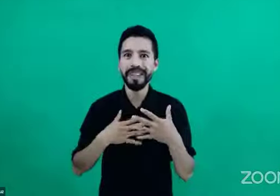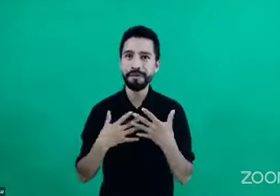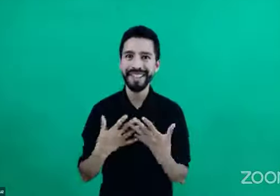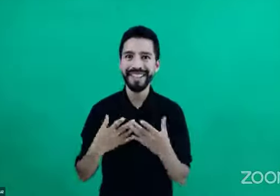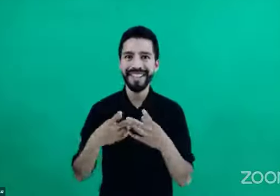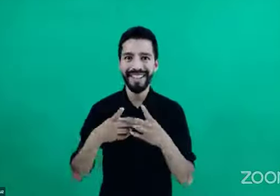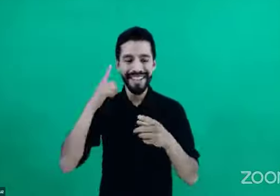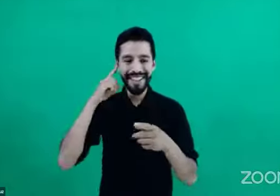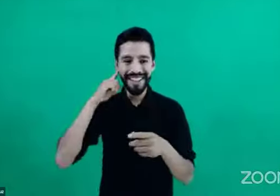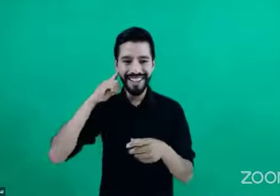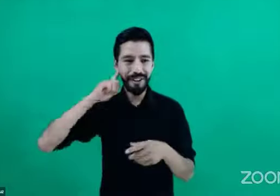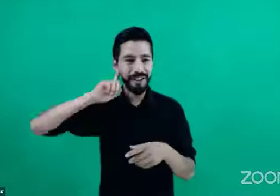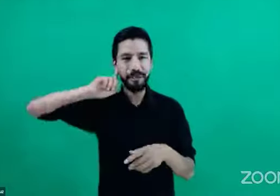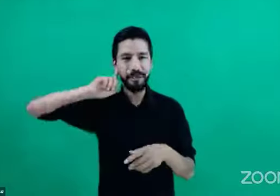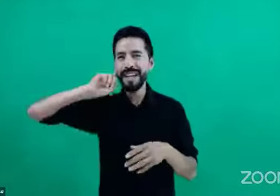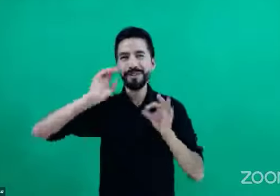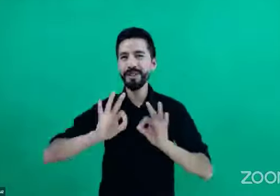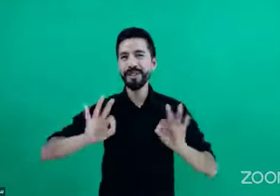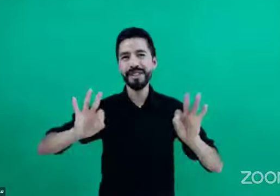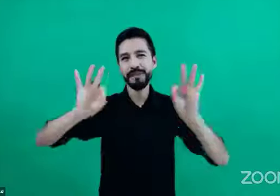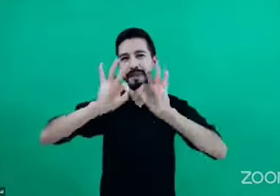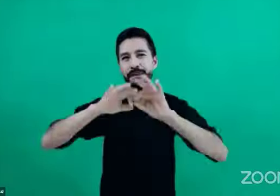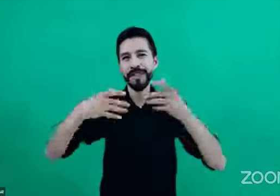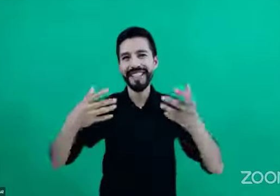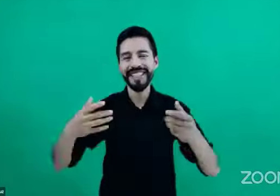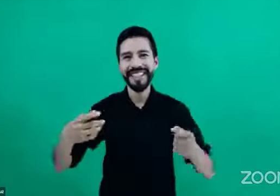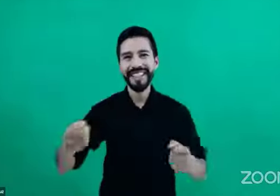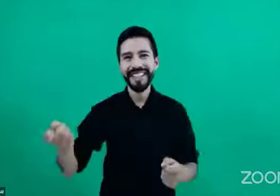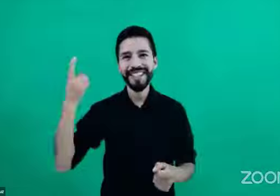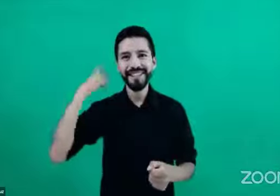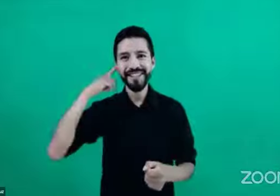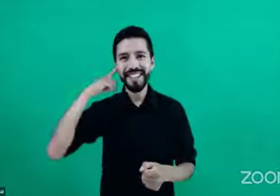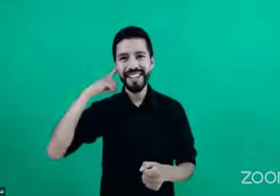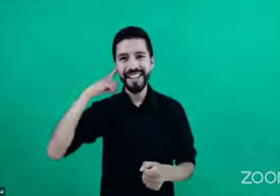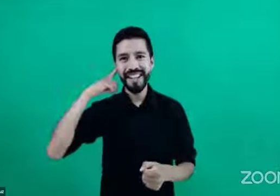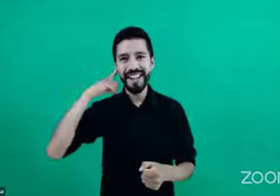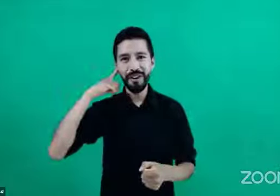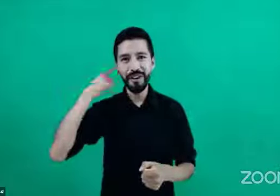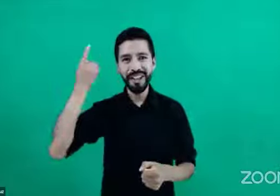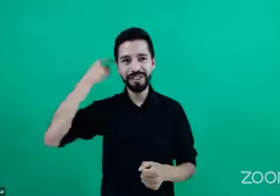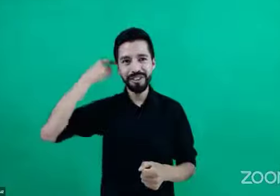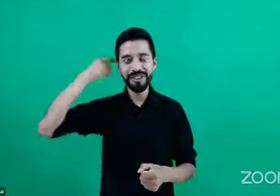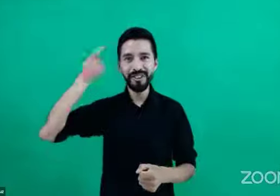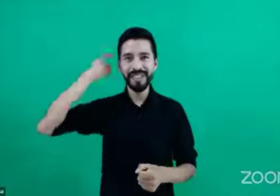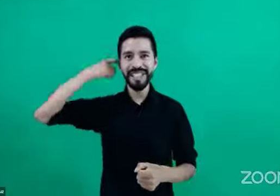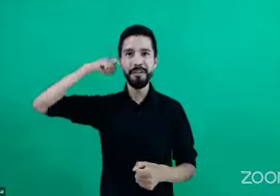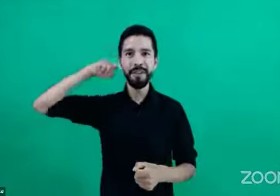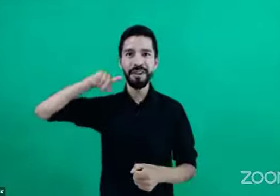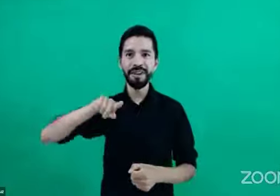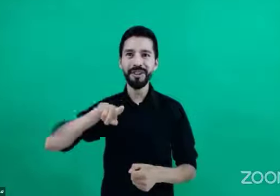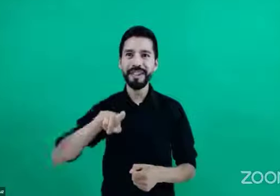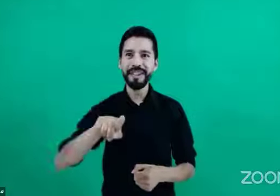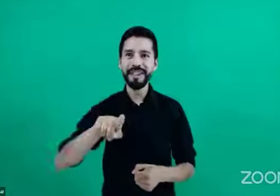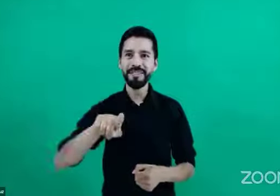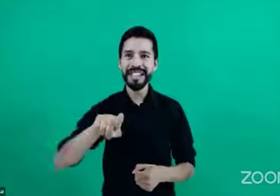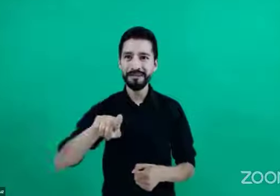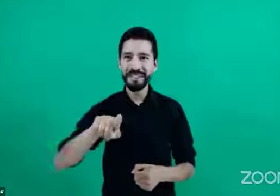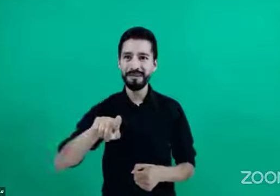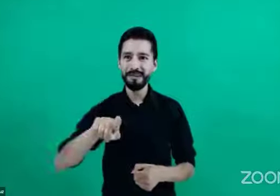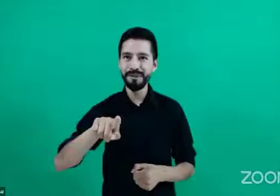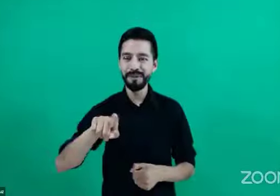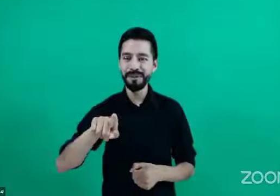como intérprete, el oído para nosotros es muy importante. Entonces, lo que nos entra por el oído también